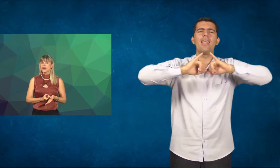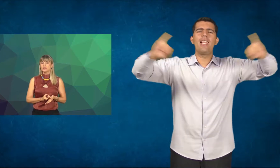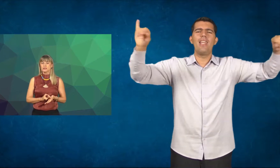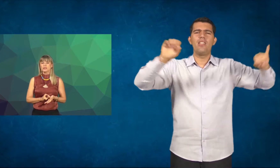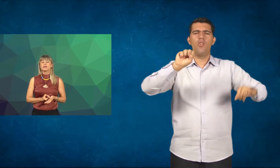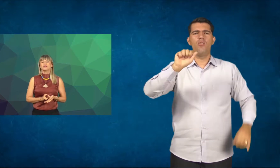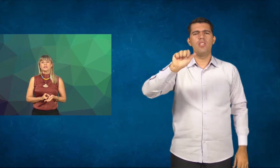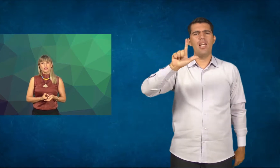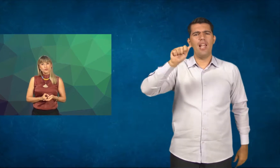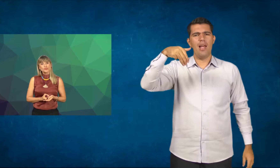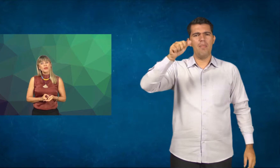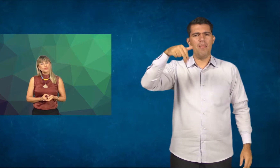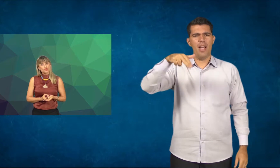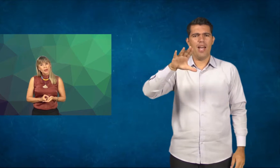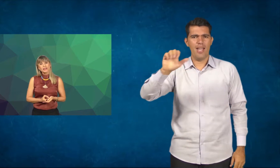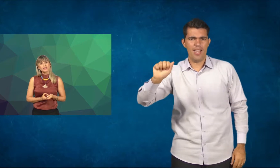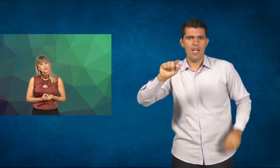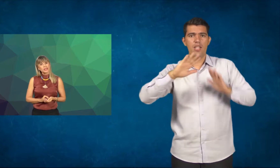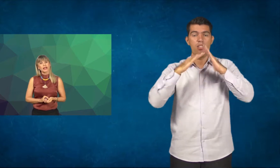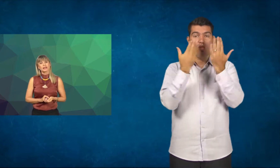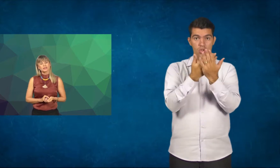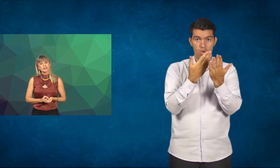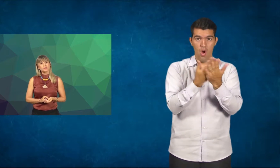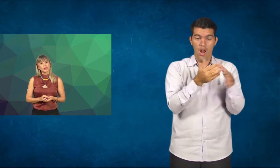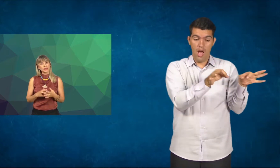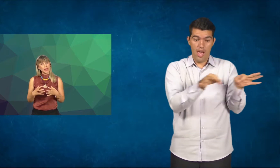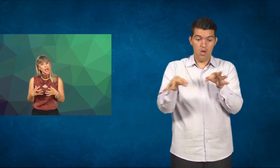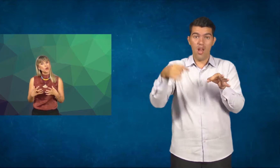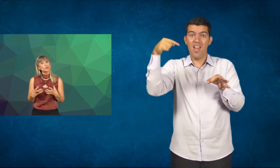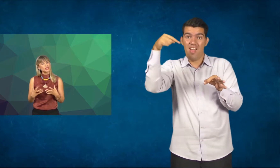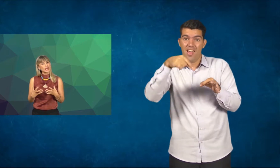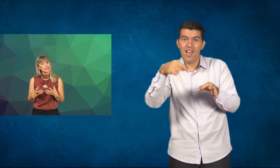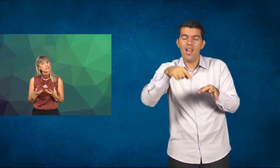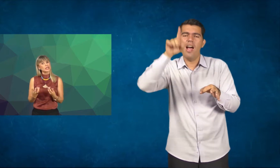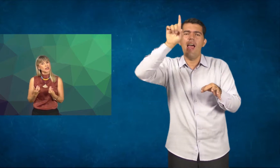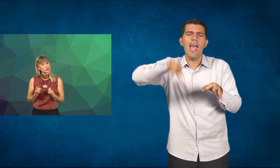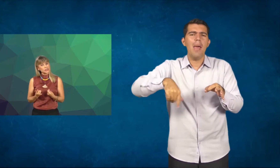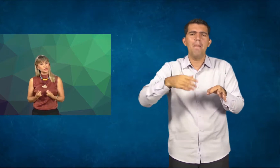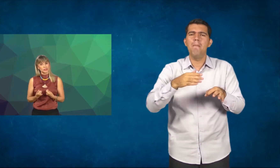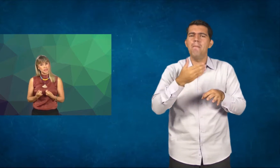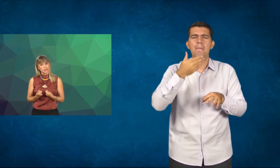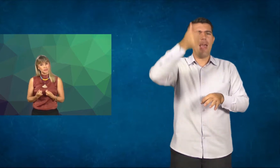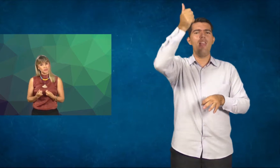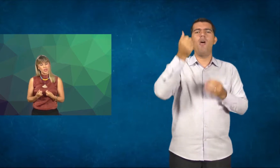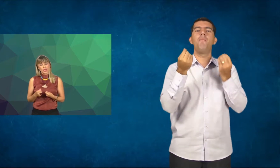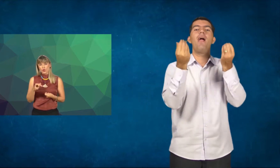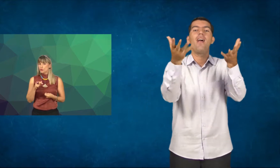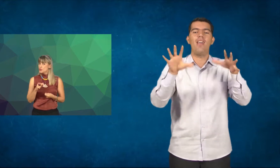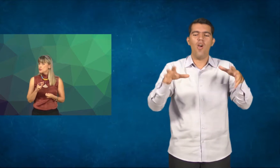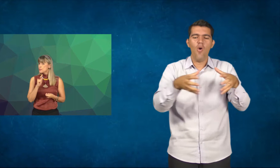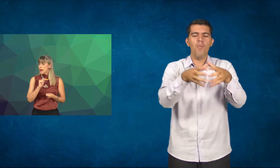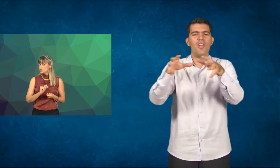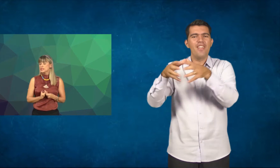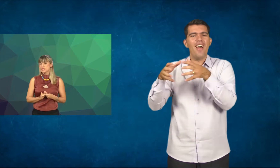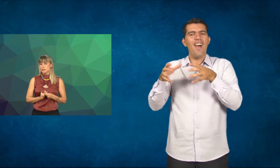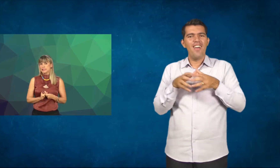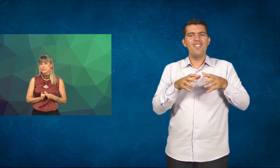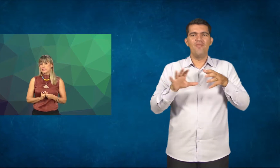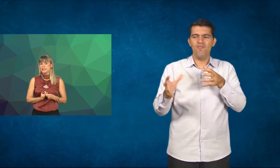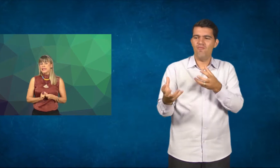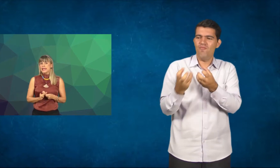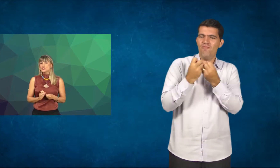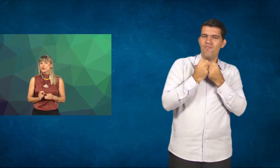escolas regulares são os meios mais eficazes para criar comunidades acolhedoras. O nosso debate